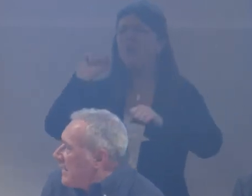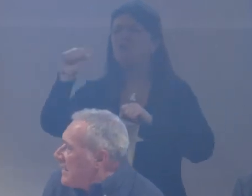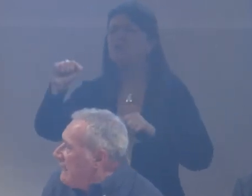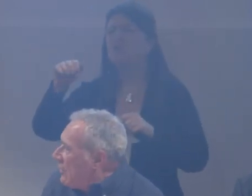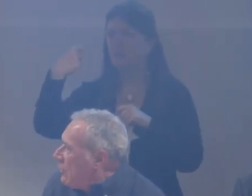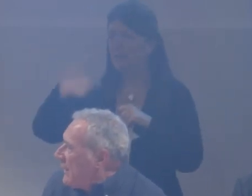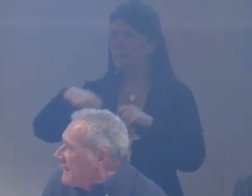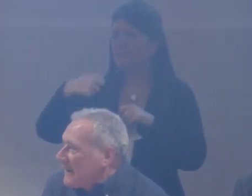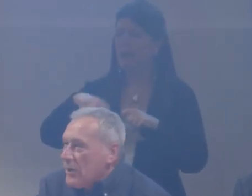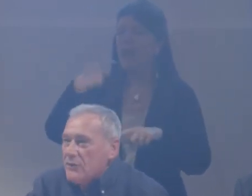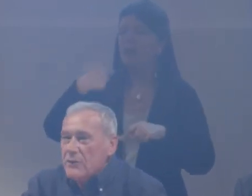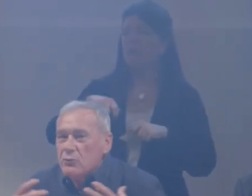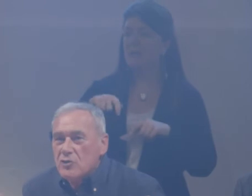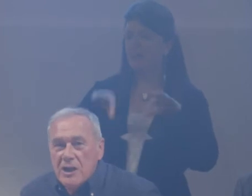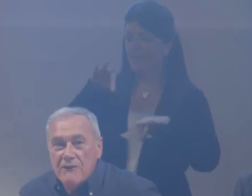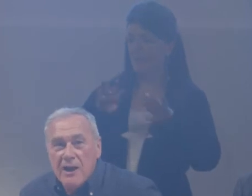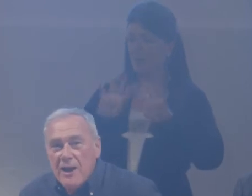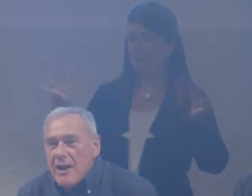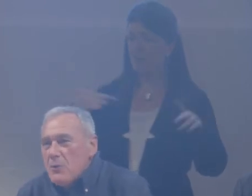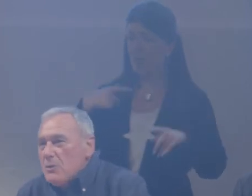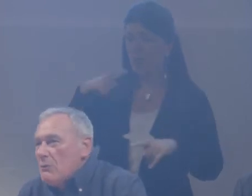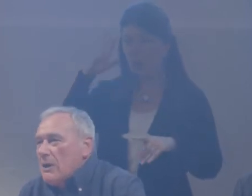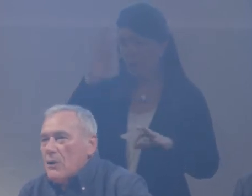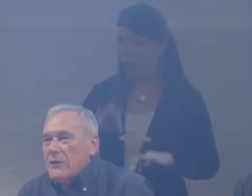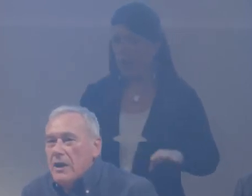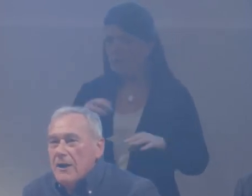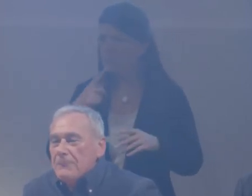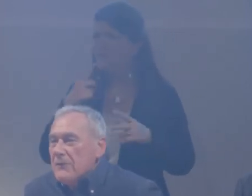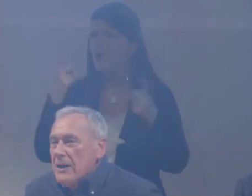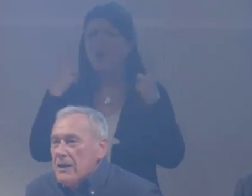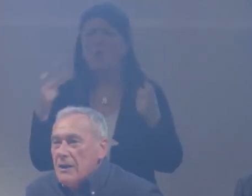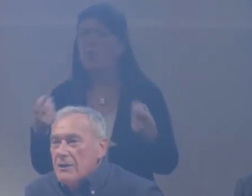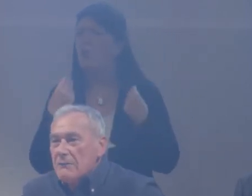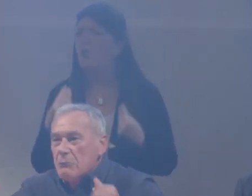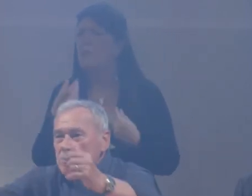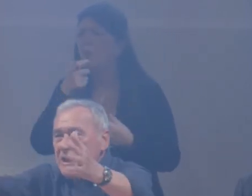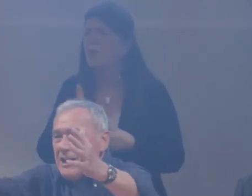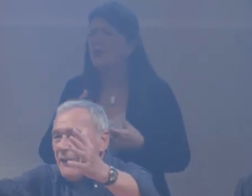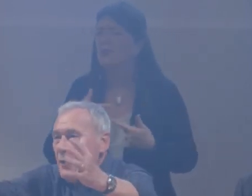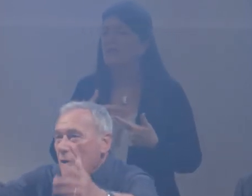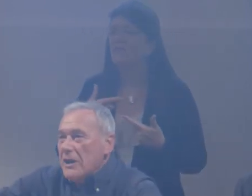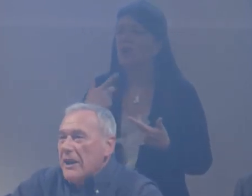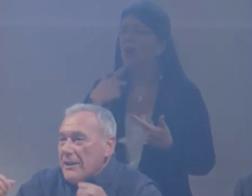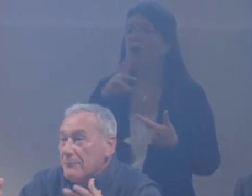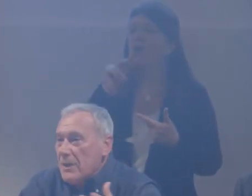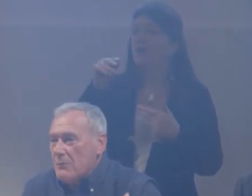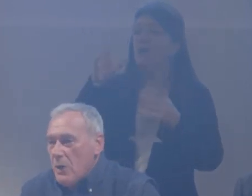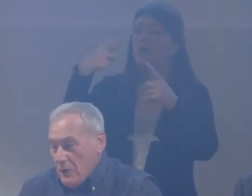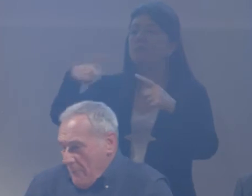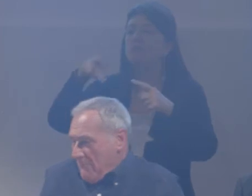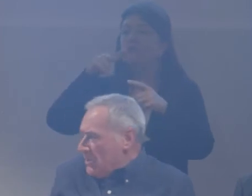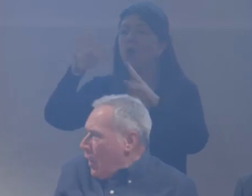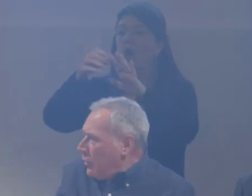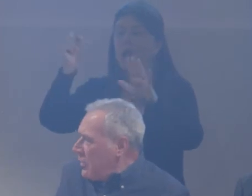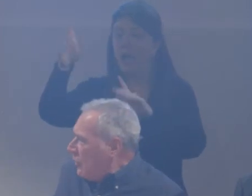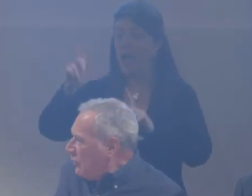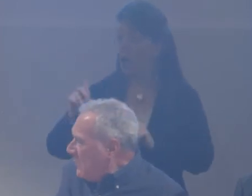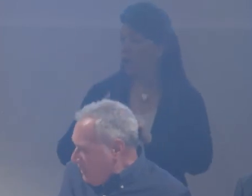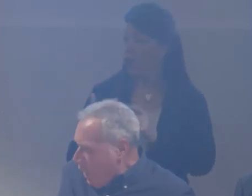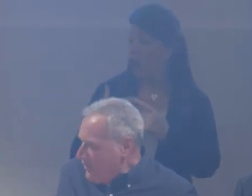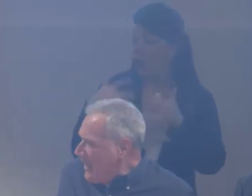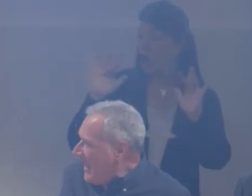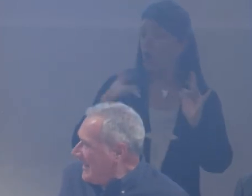perché gridavano queste, che cosa succedeva. E quindi una cosa... buttatele fuori, quella, non mi tocchi,